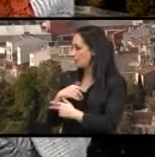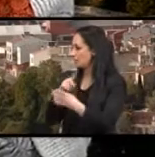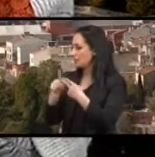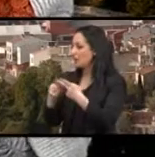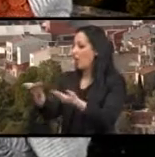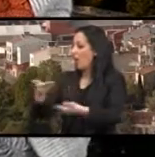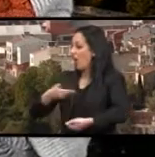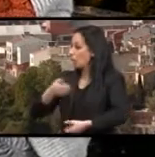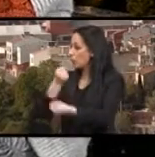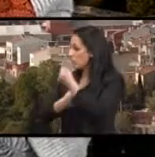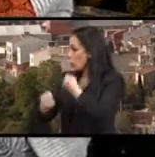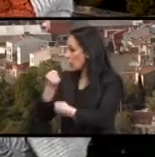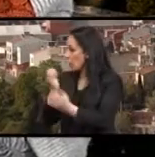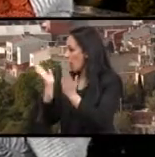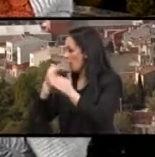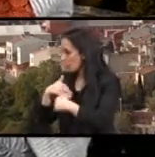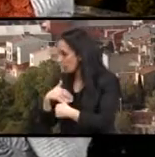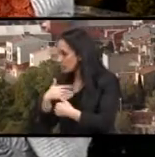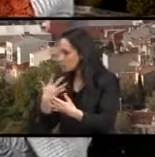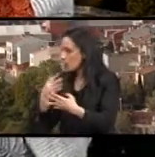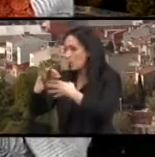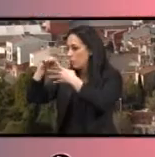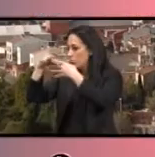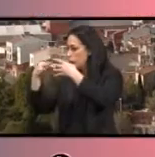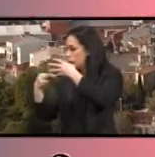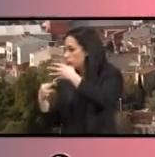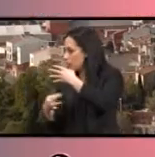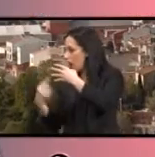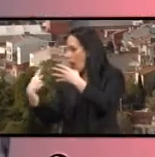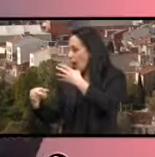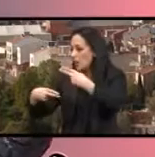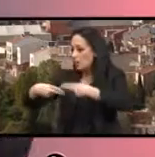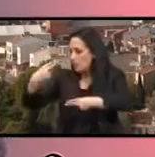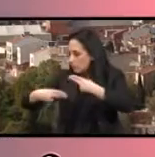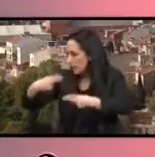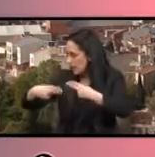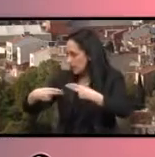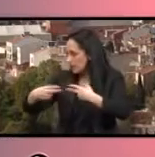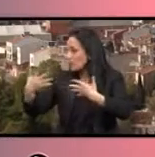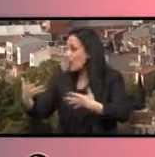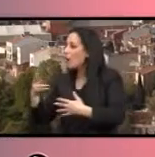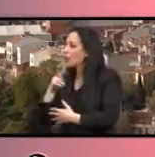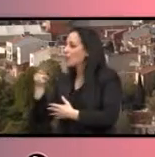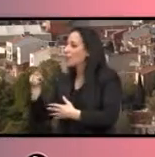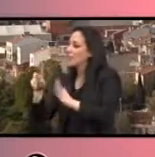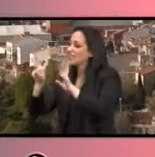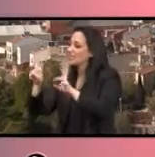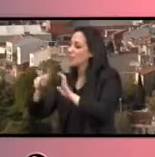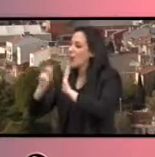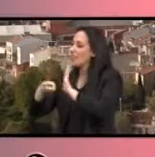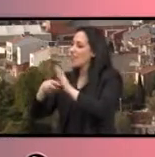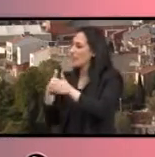ha. Clar, o sigui, i llavors, que són que moltes fas? Traves, et trobes sí. a moltes traves. Ara Exacte. Que estàs dient el tema de la llei de dependència, uh-huh.